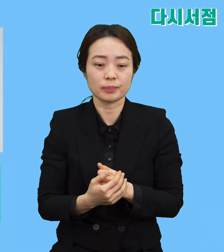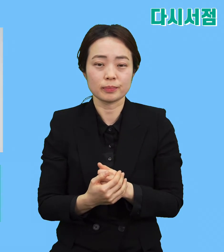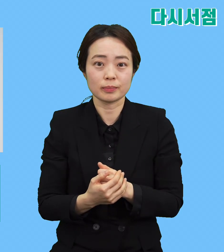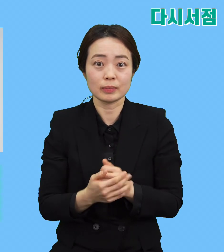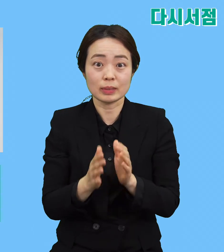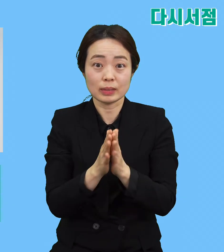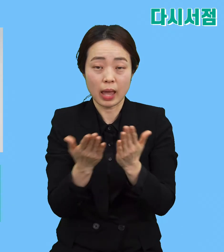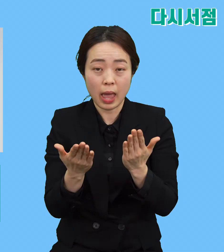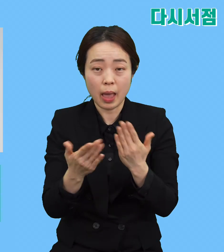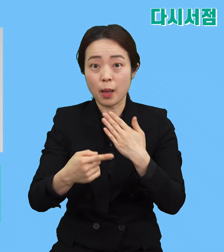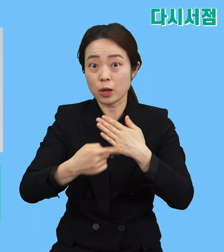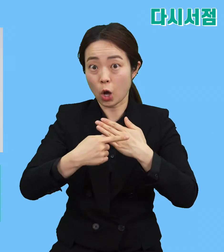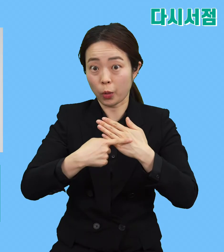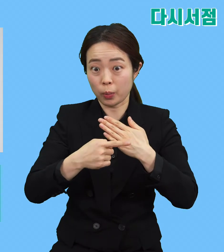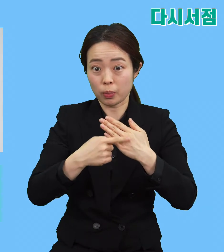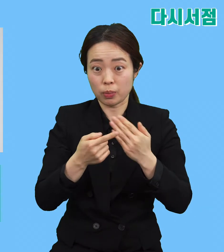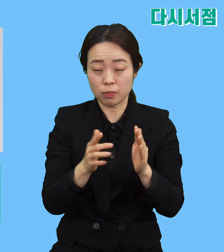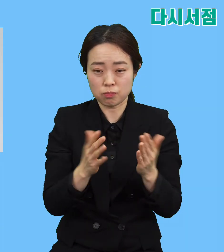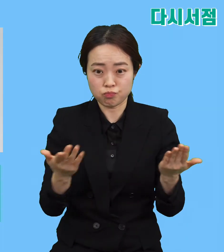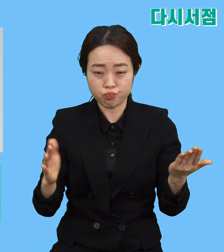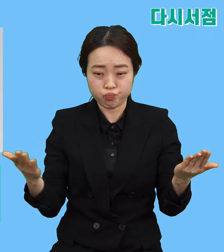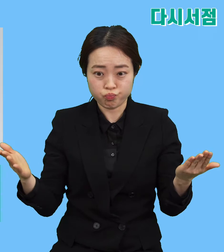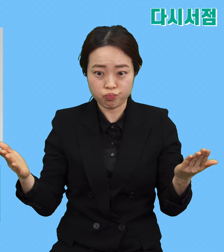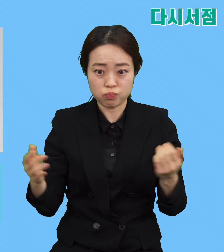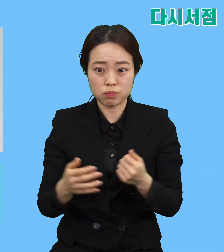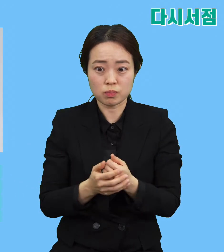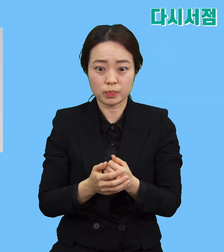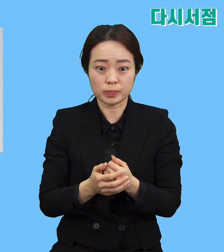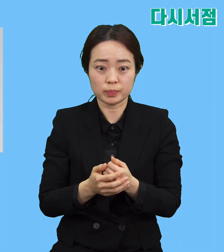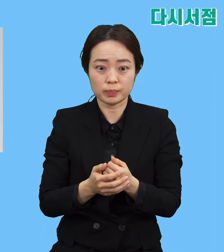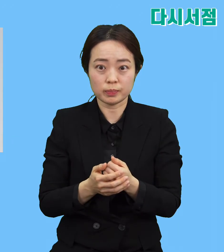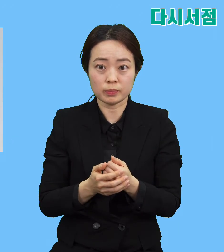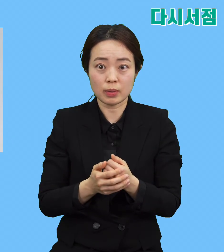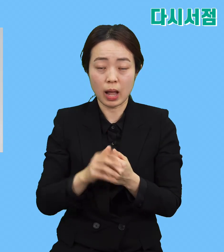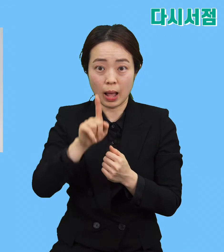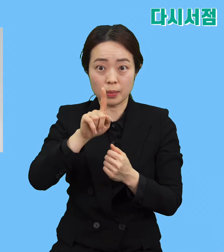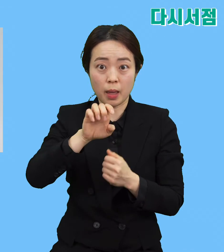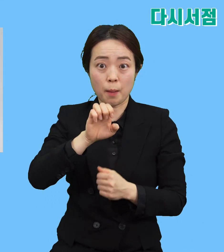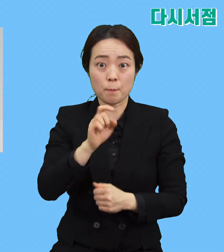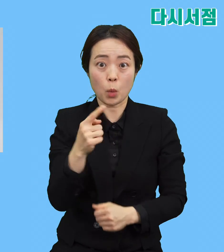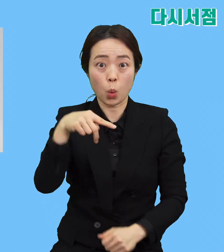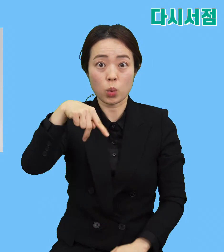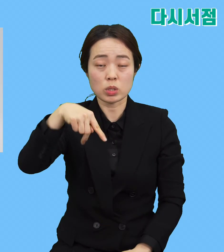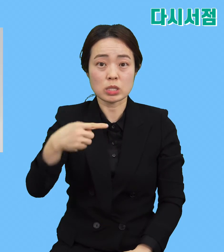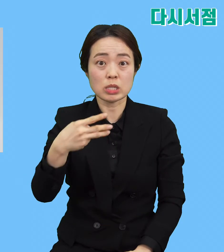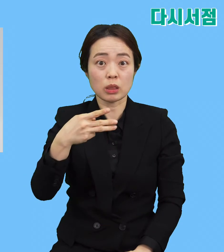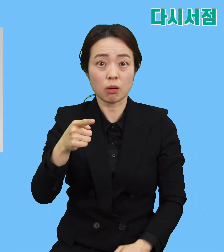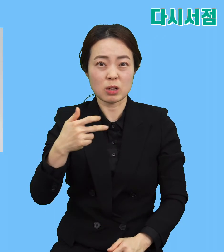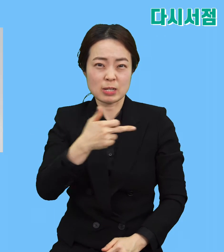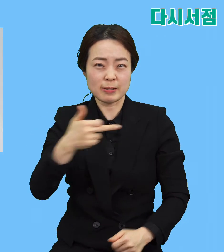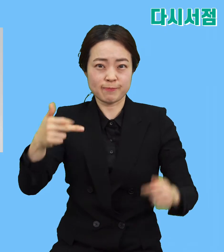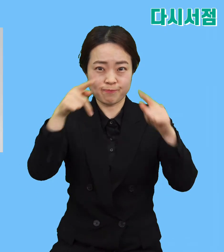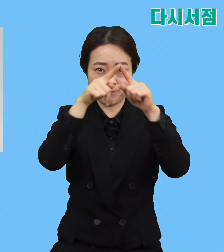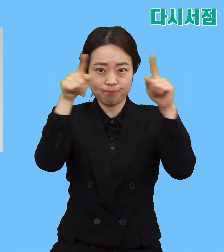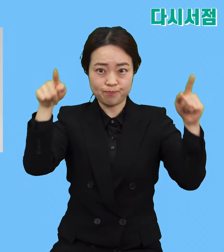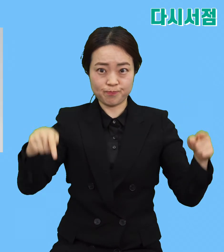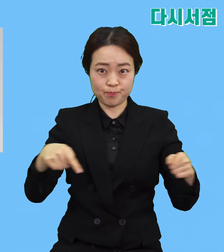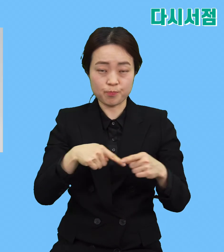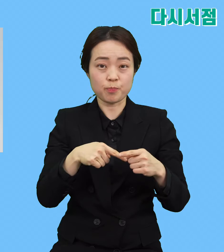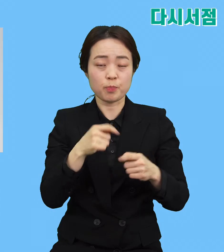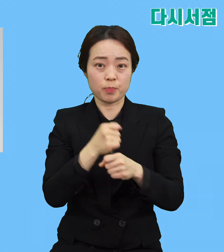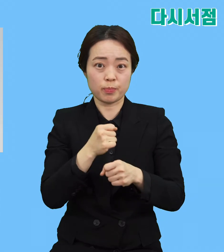책의 표지라고 할 수 있는 이 종이를 벗겨내면 하나의 포스터로 활용할 수도 있어요.